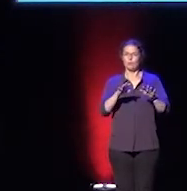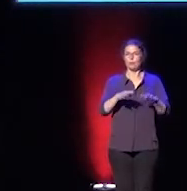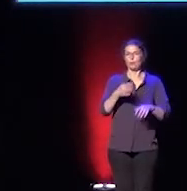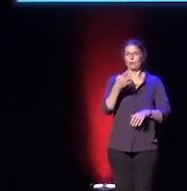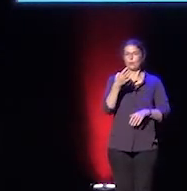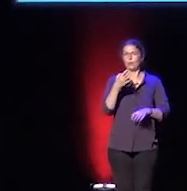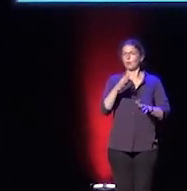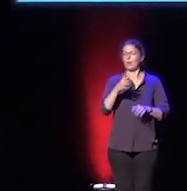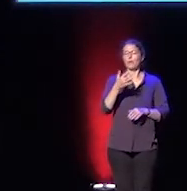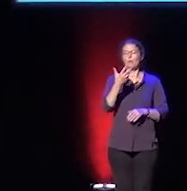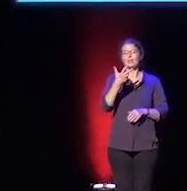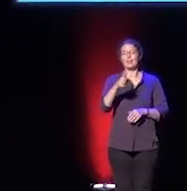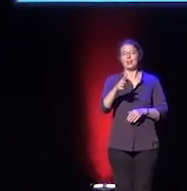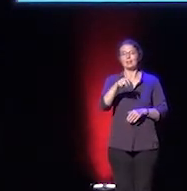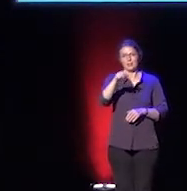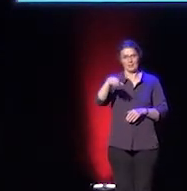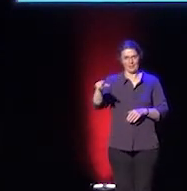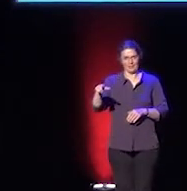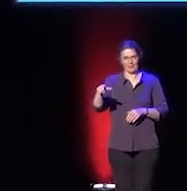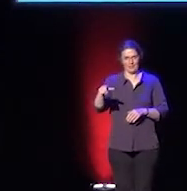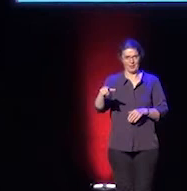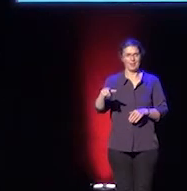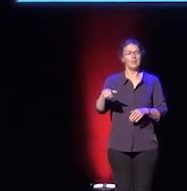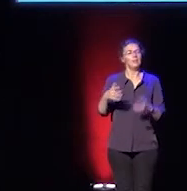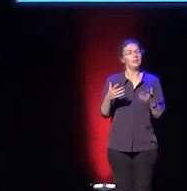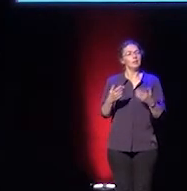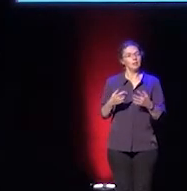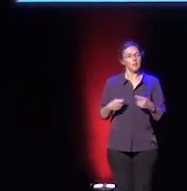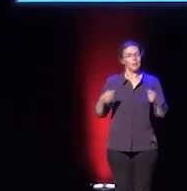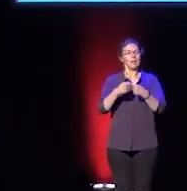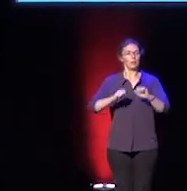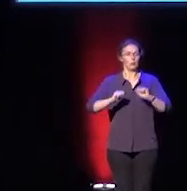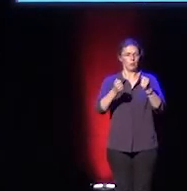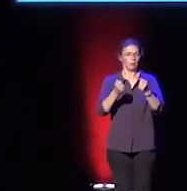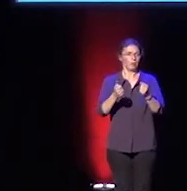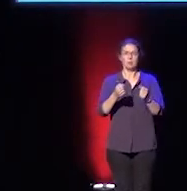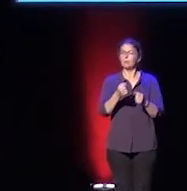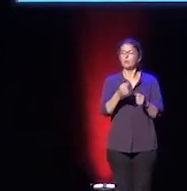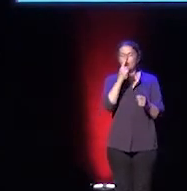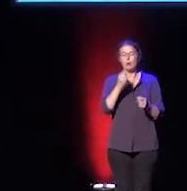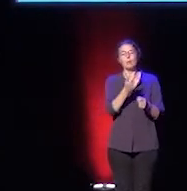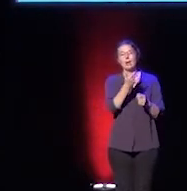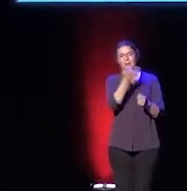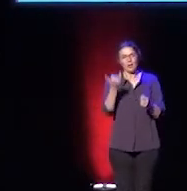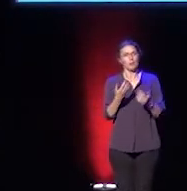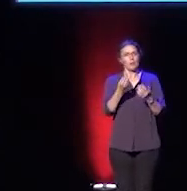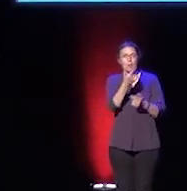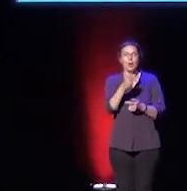Aufrechte diesen Verband, der in wenigen Jahren auf ein paar hunderttausend Mitglieder anwuchs.